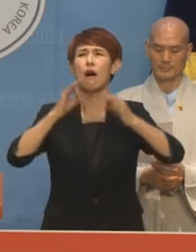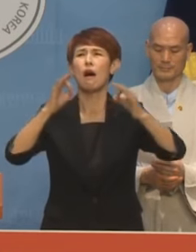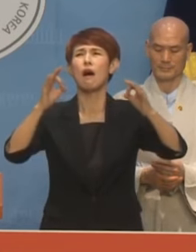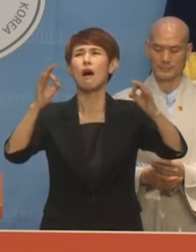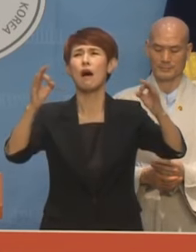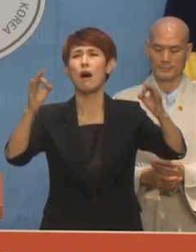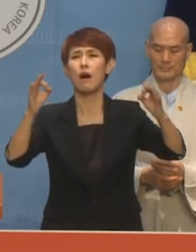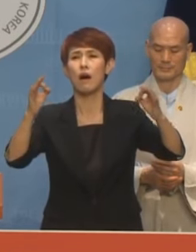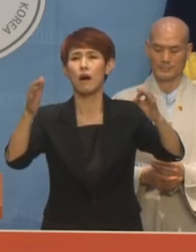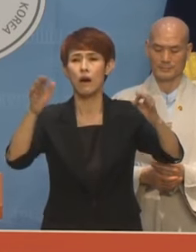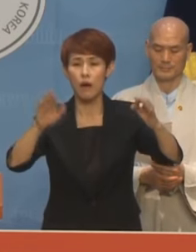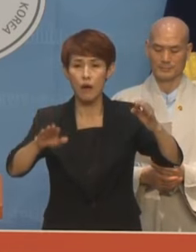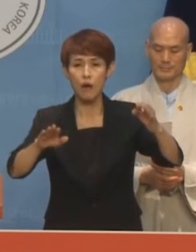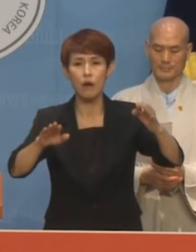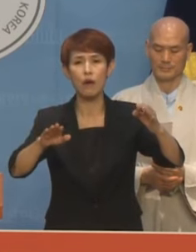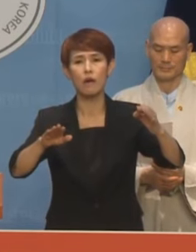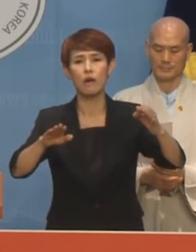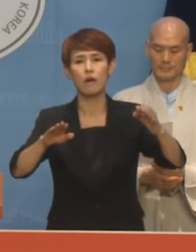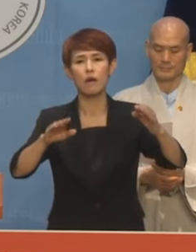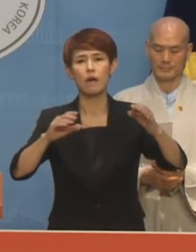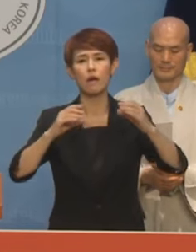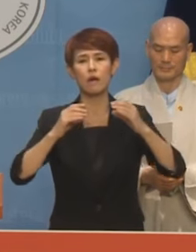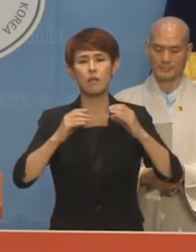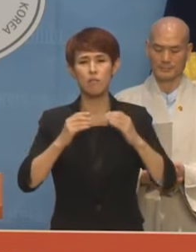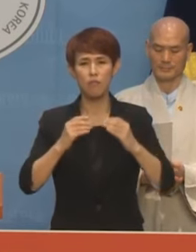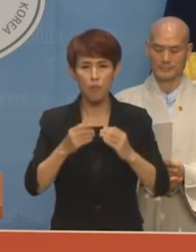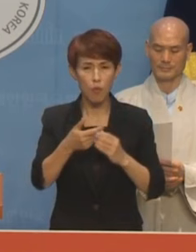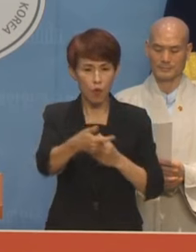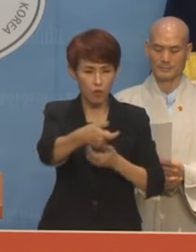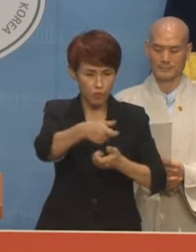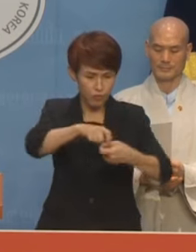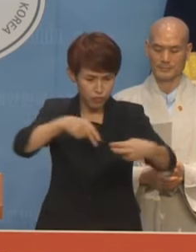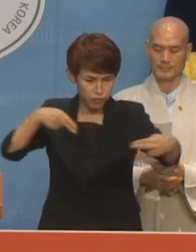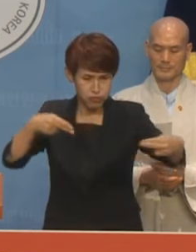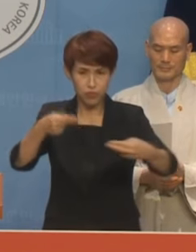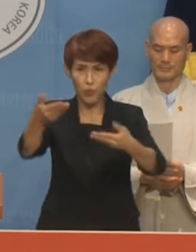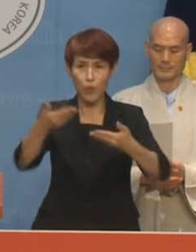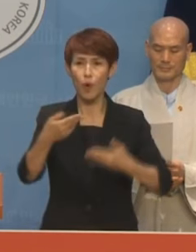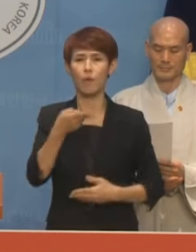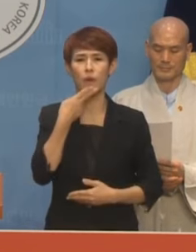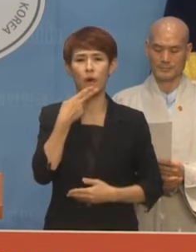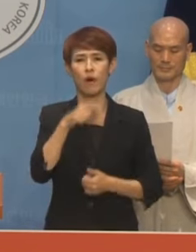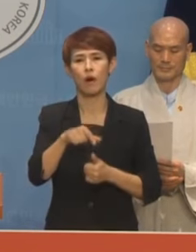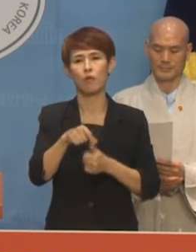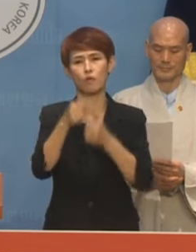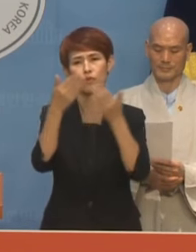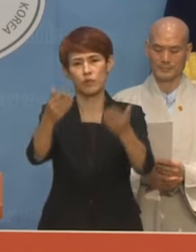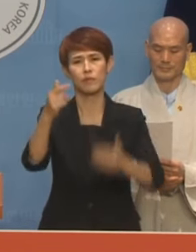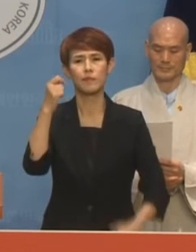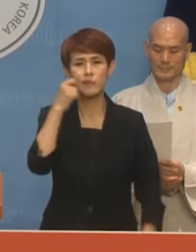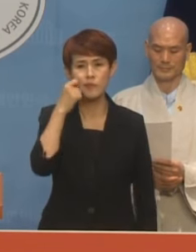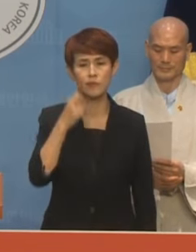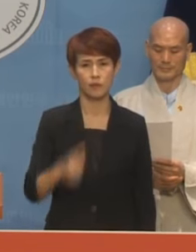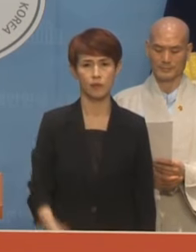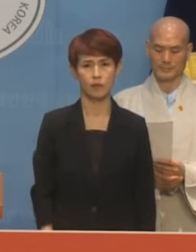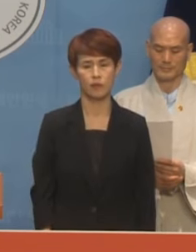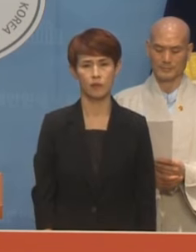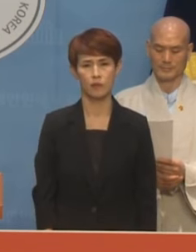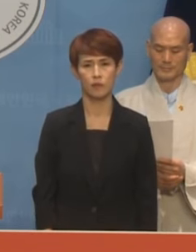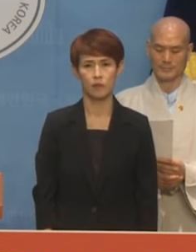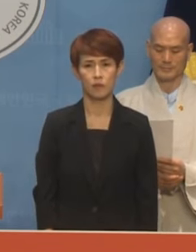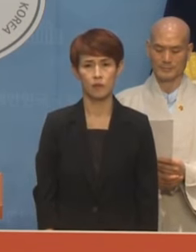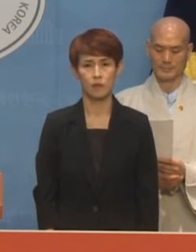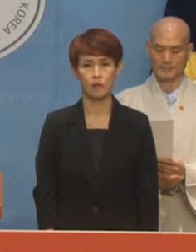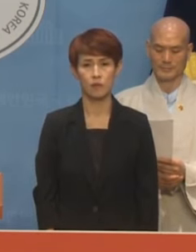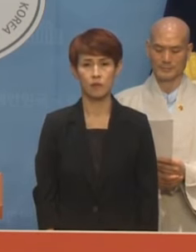외쳤지만 구명 로프 등 장비 미비로 어떤 구조 조치도 취하지 못했습니다.